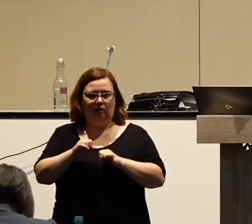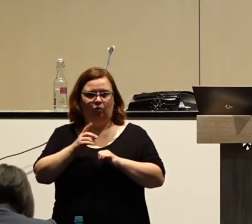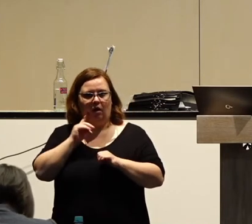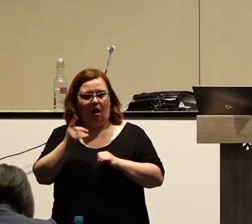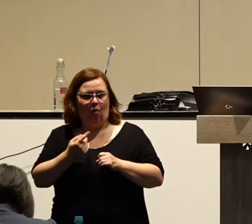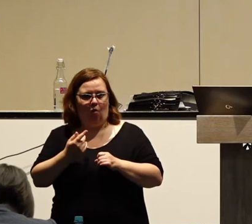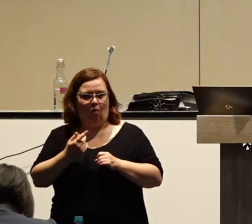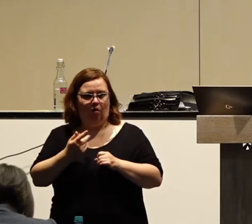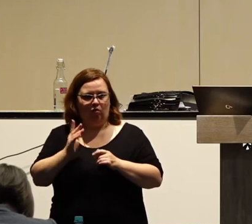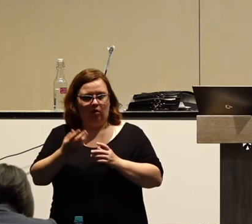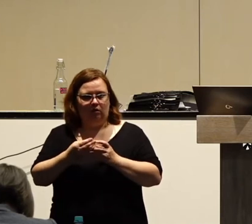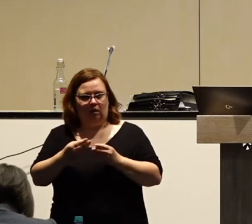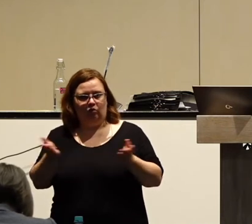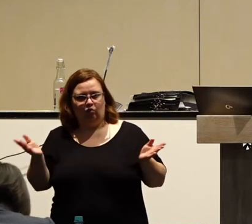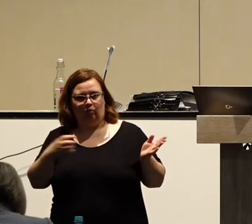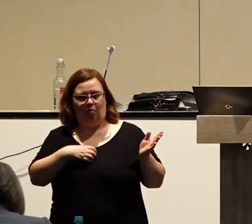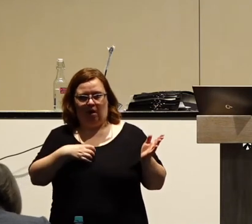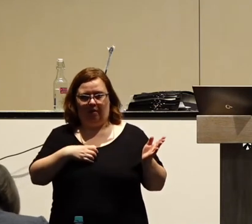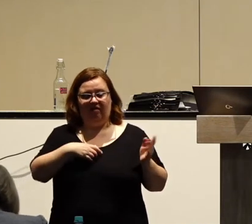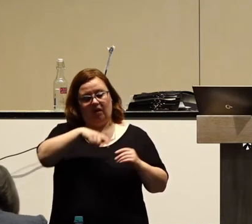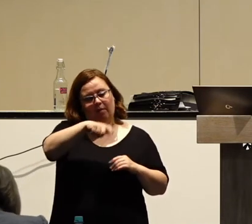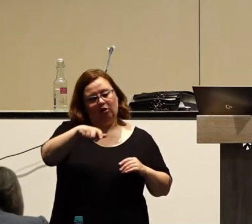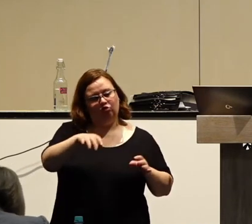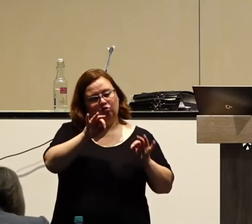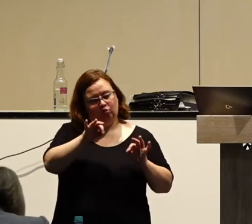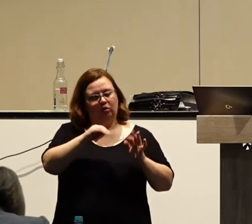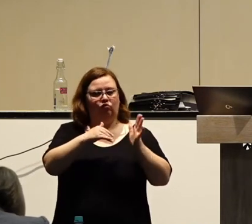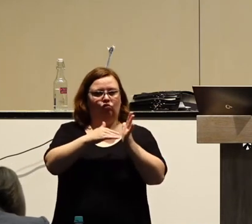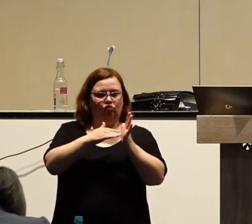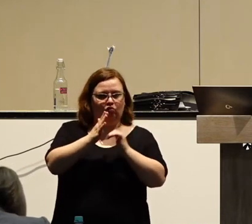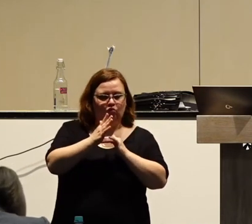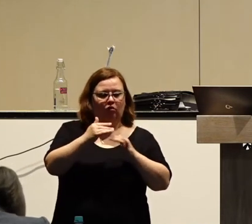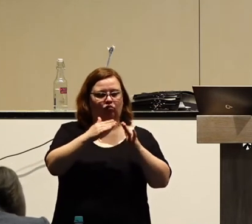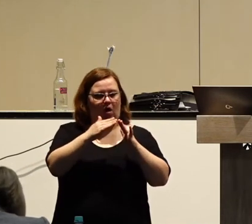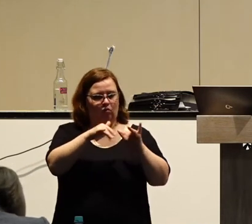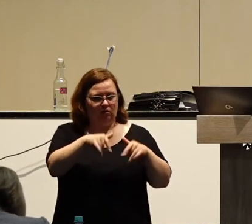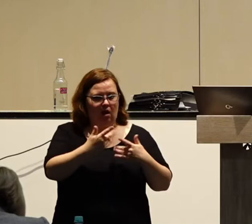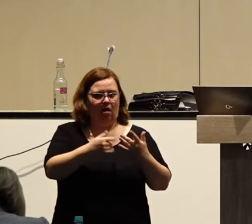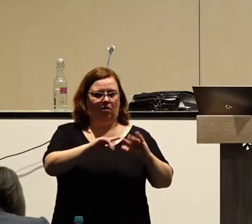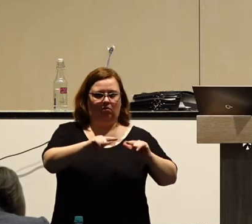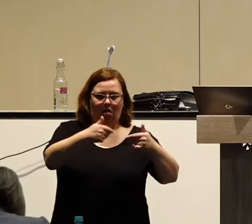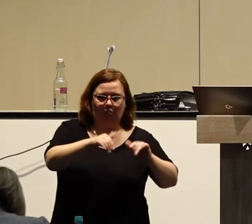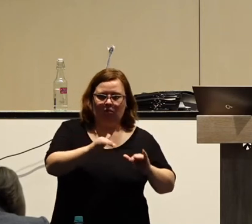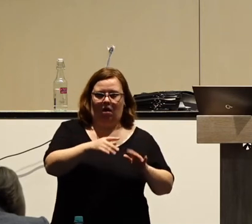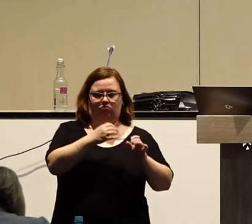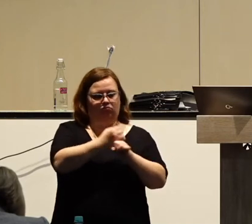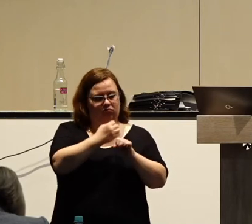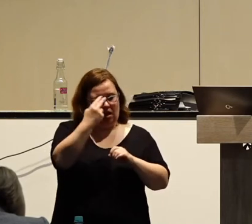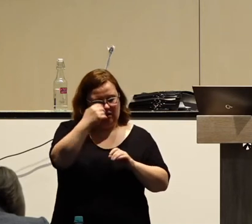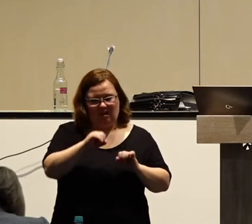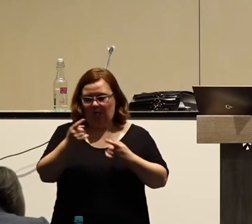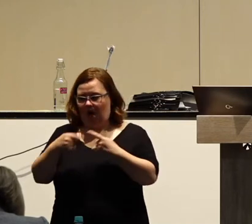Spanne weiter aufgegangen ist zwischen denjenigen, die gut und strukturiert lernen konnten und denen, wo das